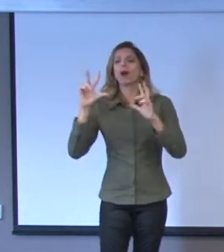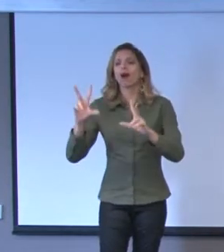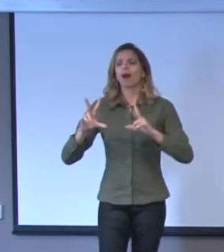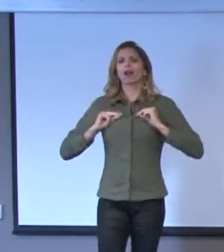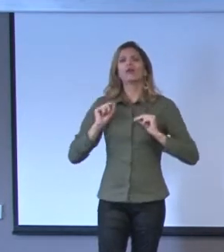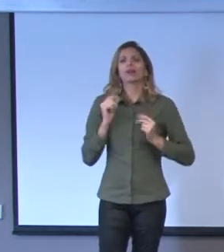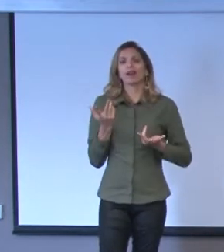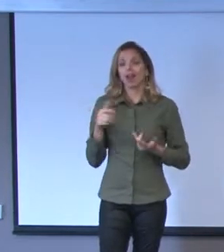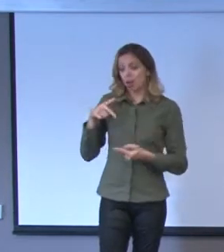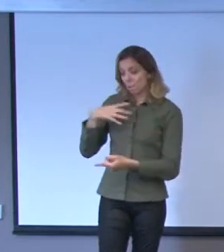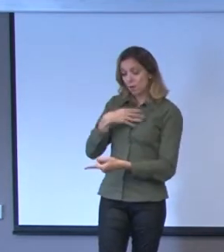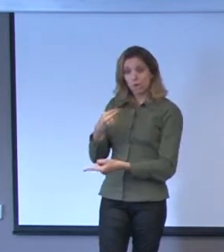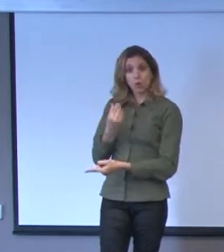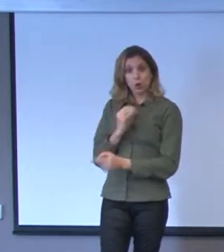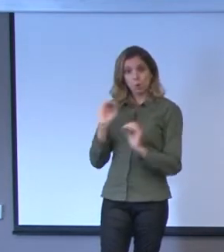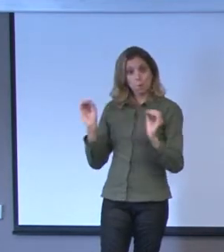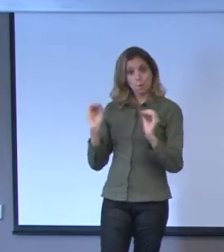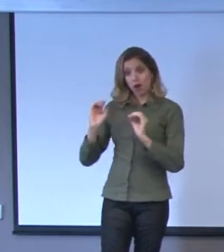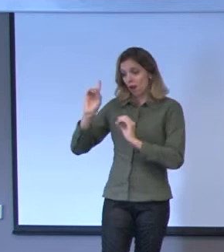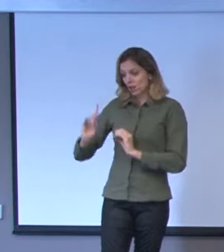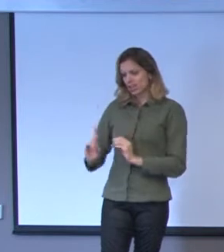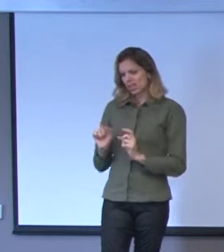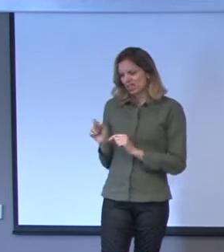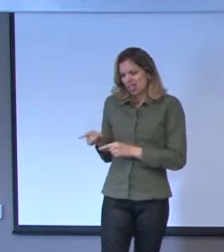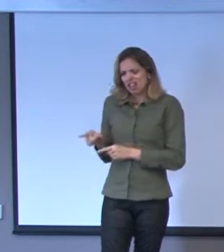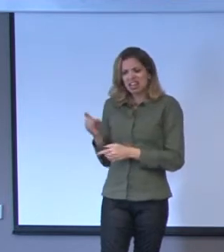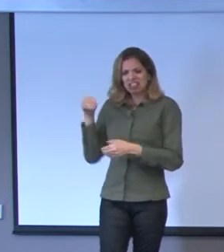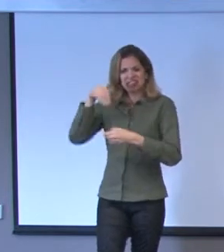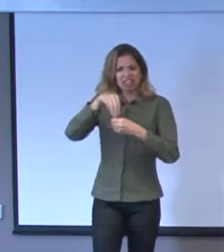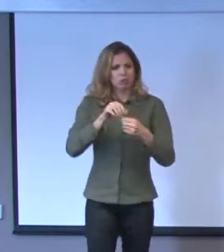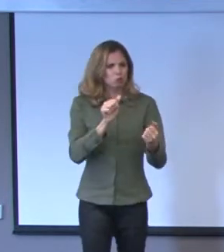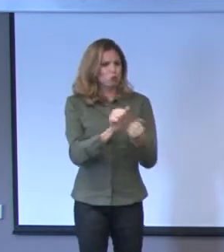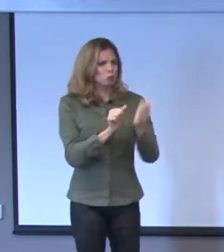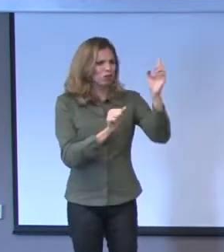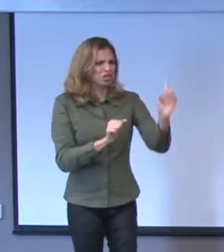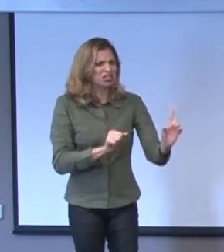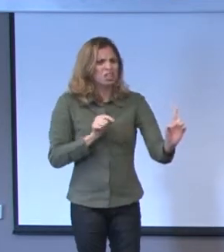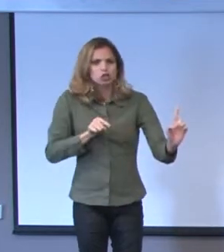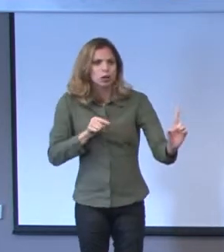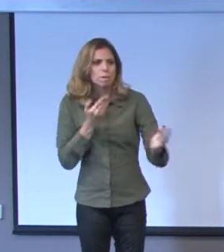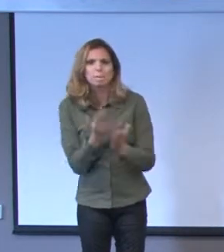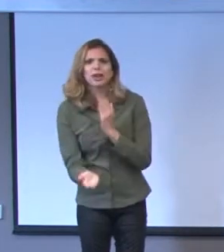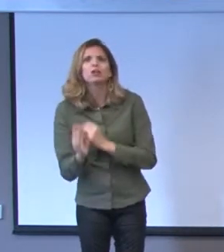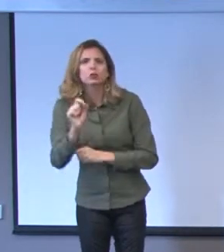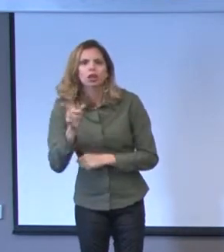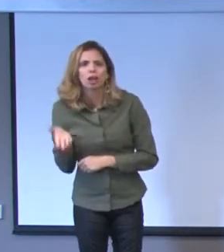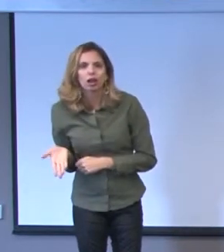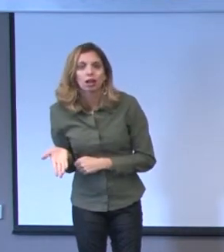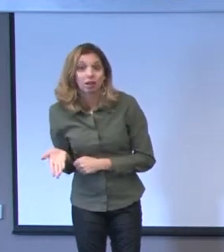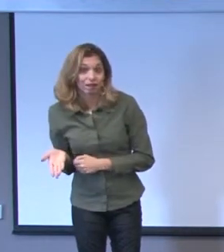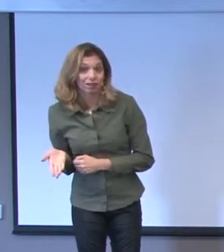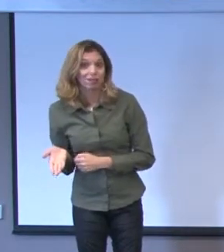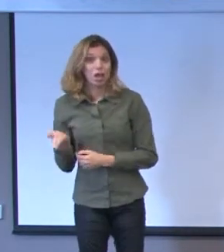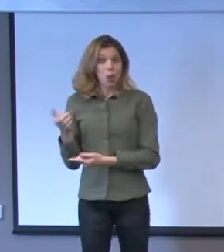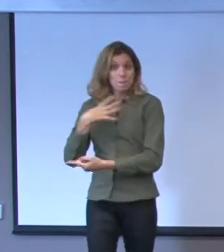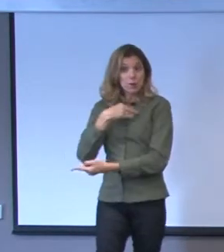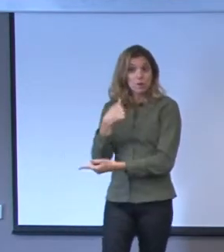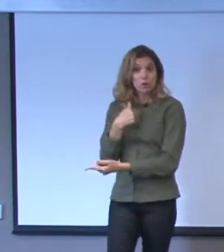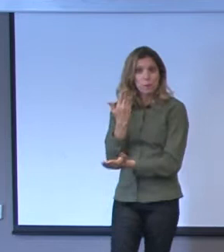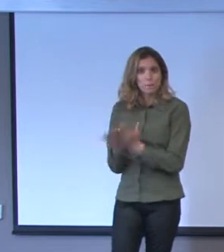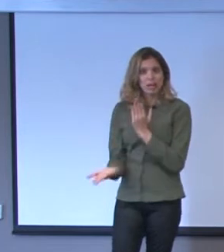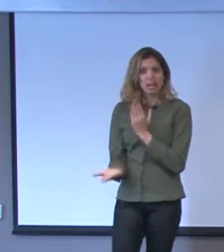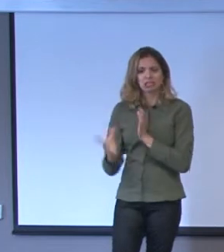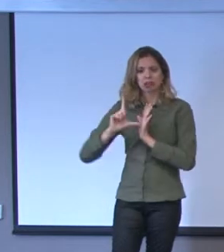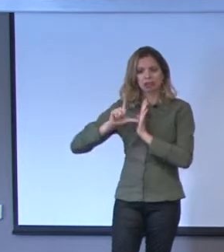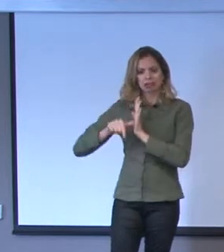que o meu filho, que não tem deficiência, vai ganhar com essa tal escola inclusiva? Ou que vai perder, né? Ou que vai perder, exato. Será que meu filho vai ficar para